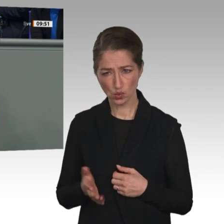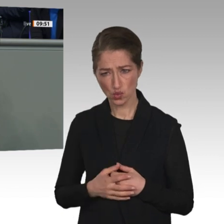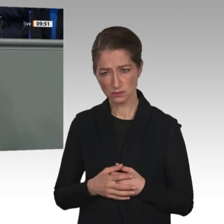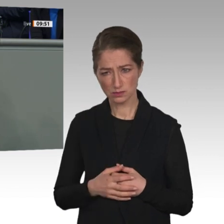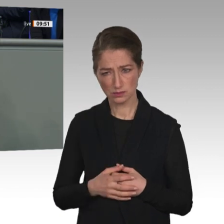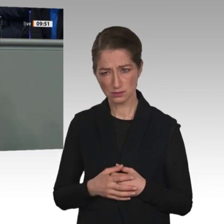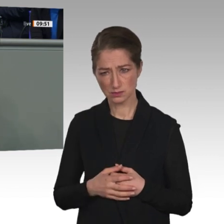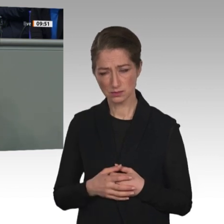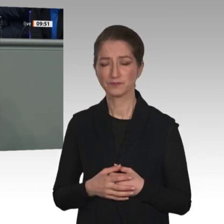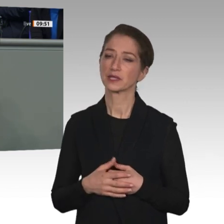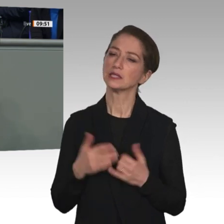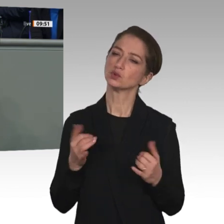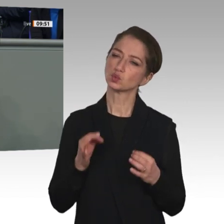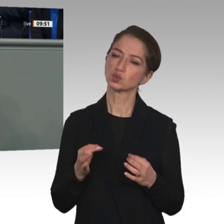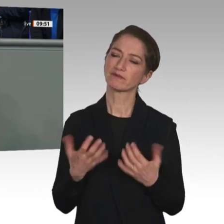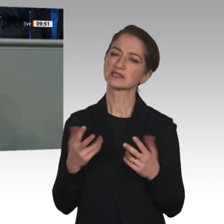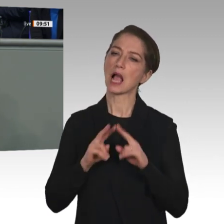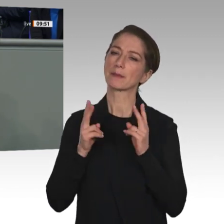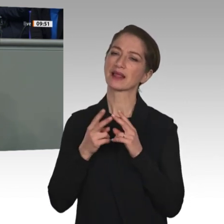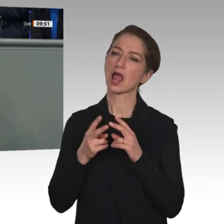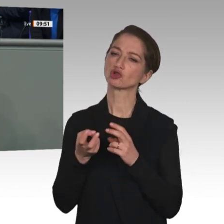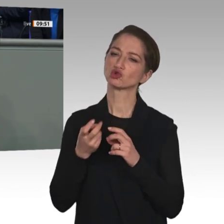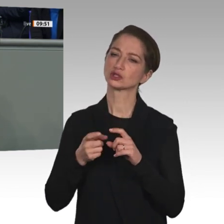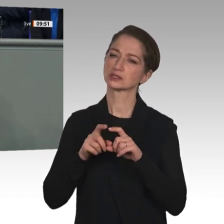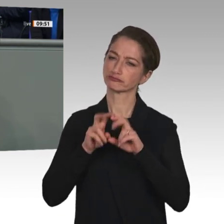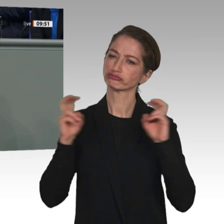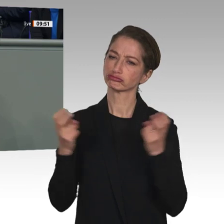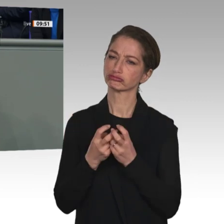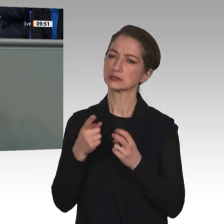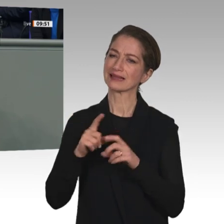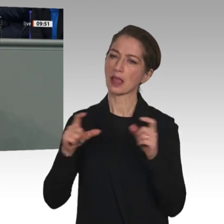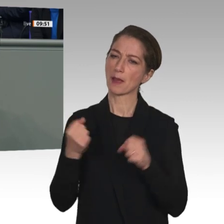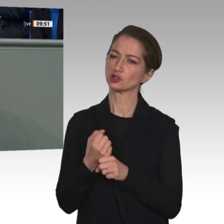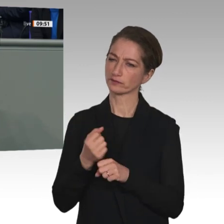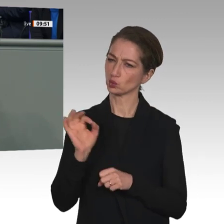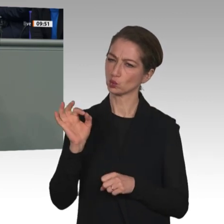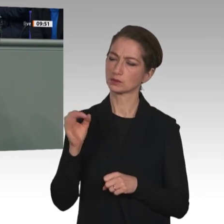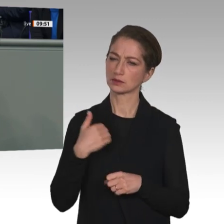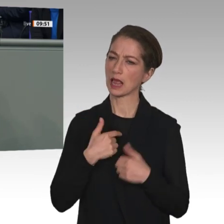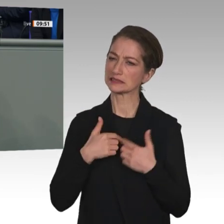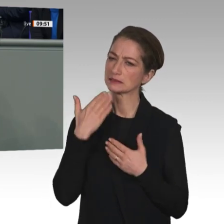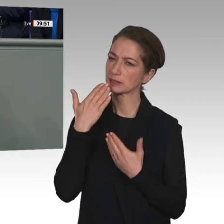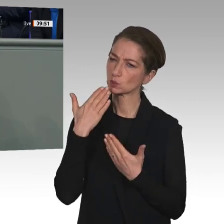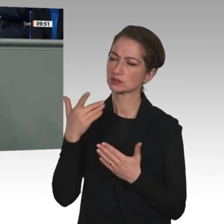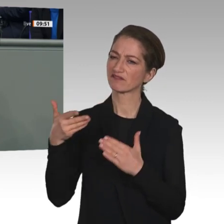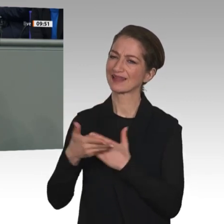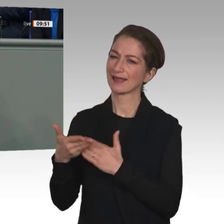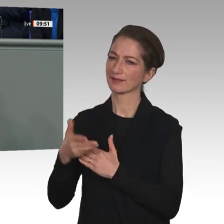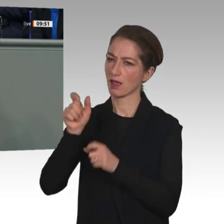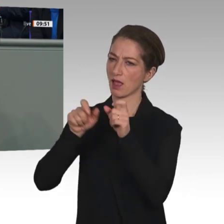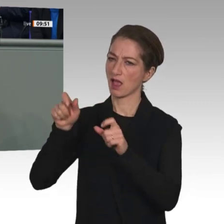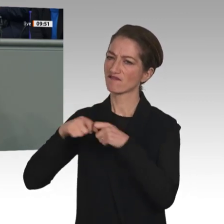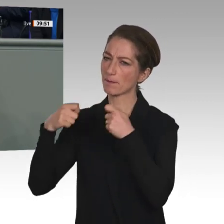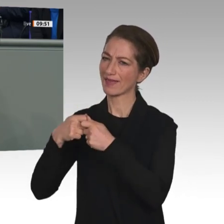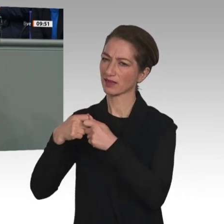ist gut, dass es jetzt einen Kabinettsausschuss gibt, der sich mit diesem Thema beschäftigt. Ich kann Ihnen versichern, ich begrüße herzlich die Vertreterinnen und Vertreter der